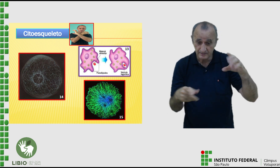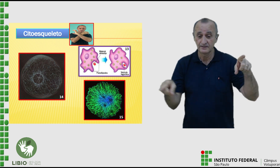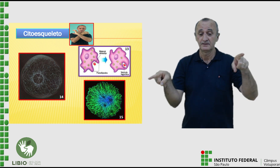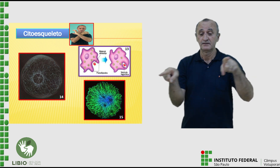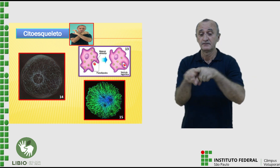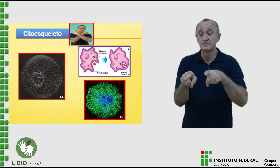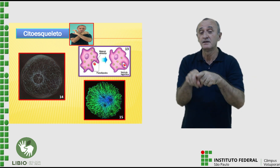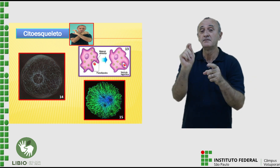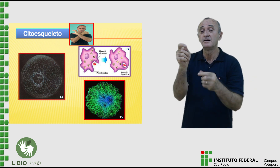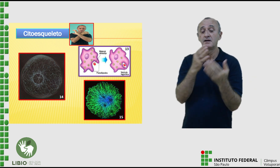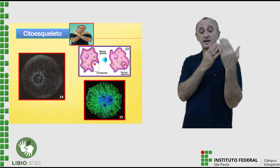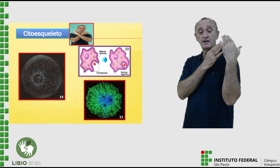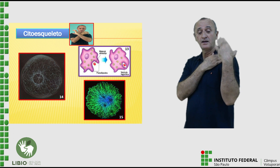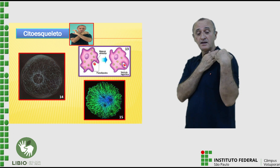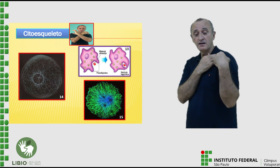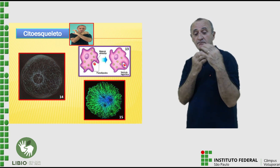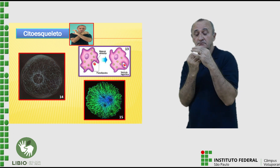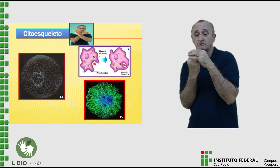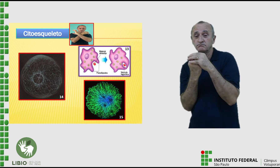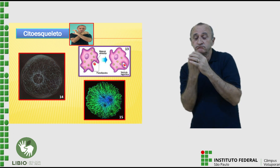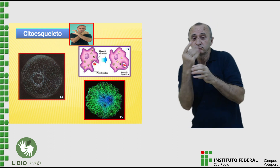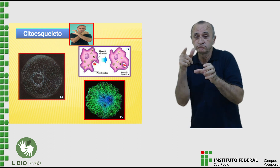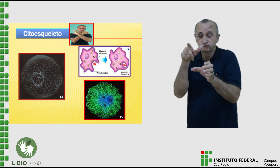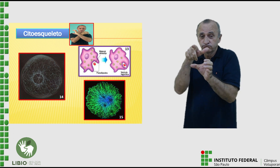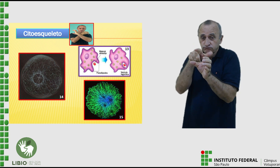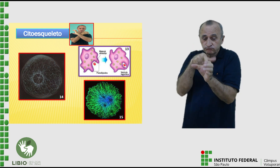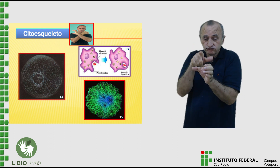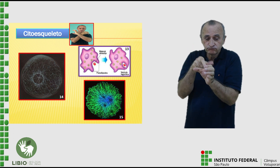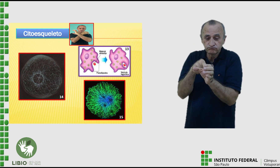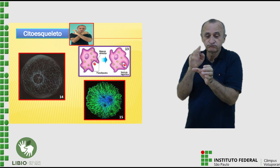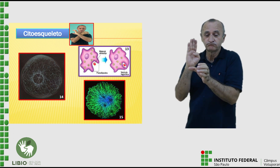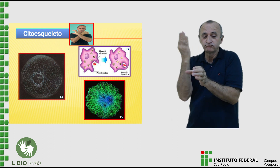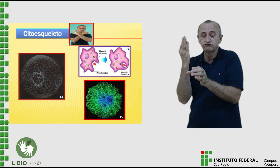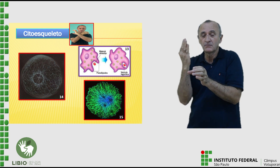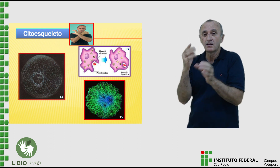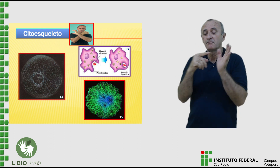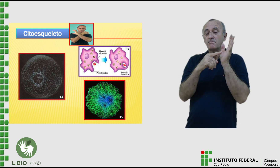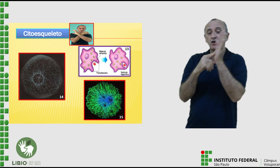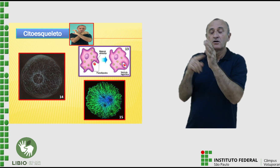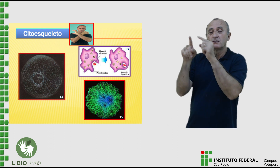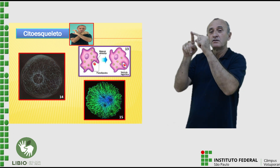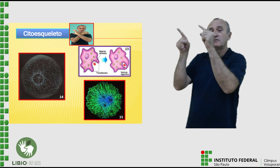Então, essa característica também é responsável pela formação dos